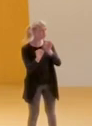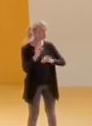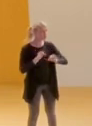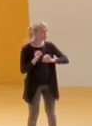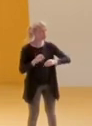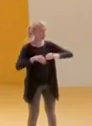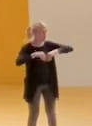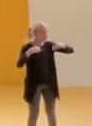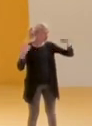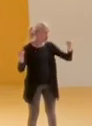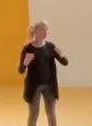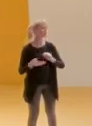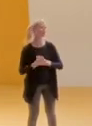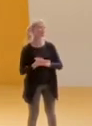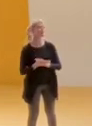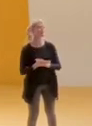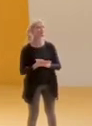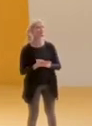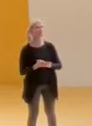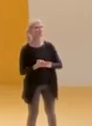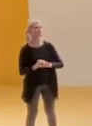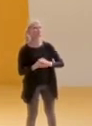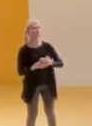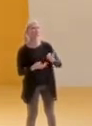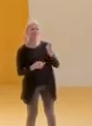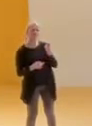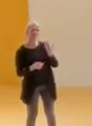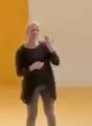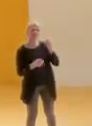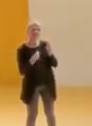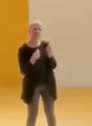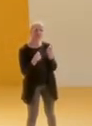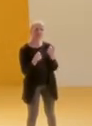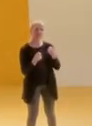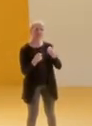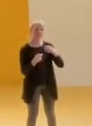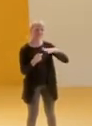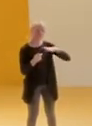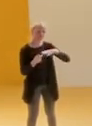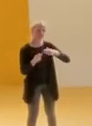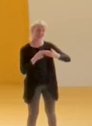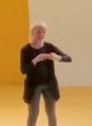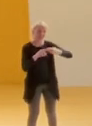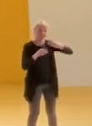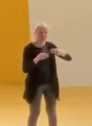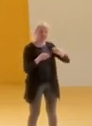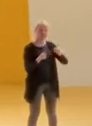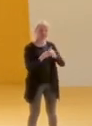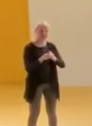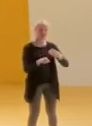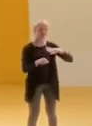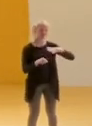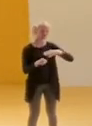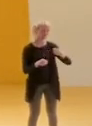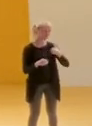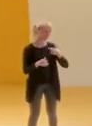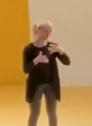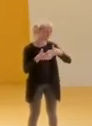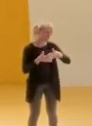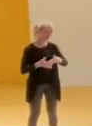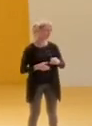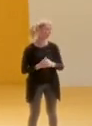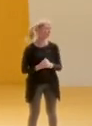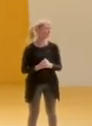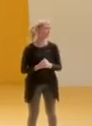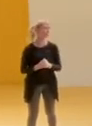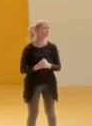dzisiaj bo przed chwilą był wartościowany A przed chwilą bydło wartościowany bo jeszcze chwilę temu był wartościowany i możemy to sobie ułożyć w jakieś